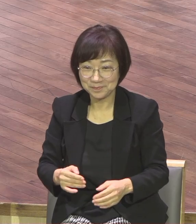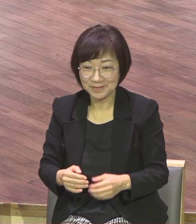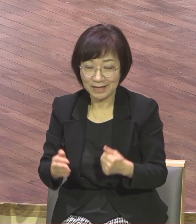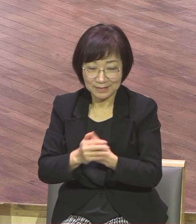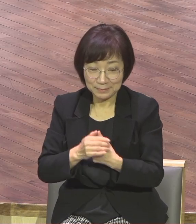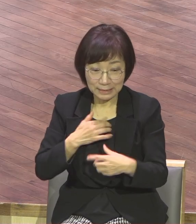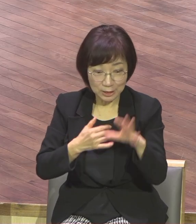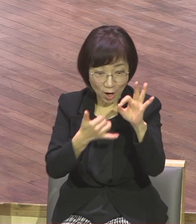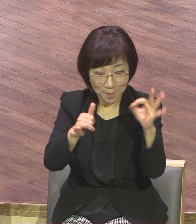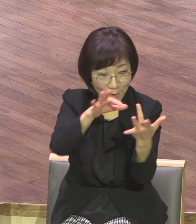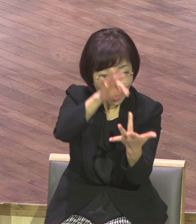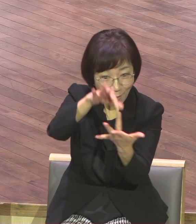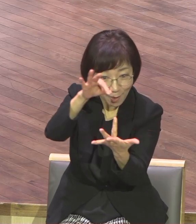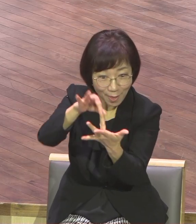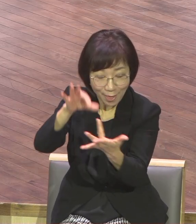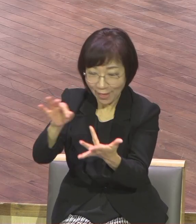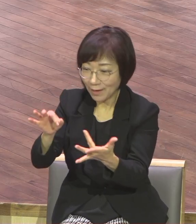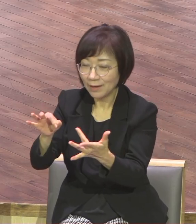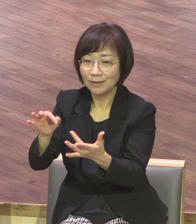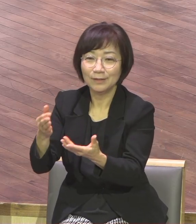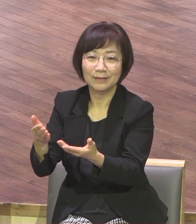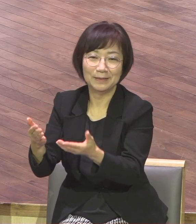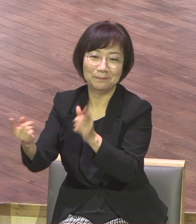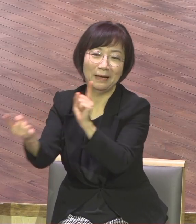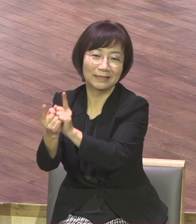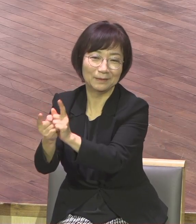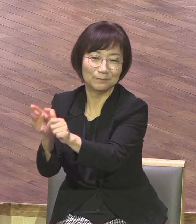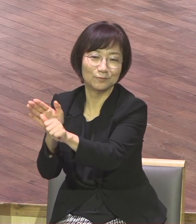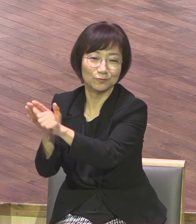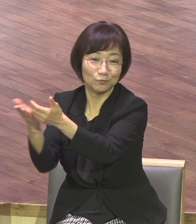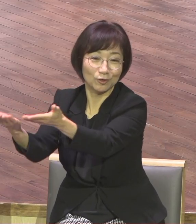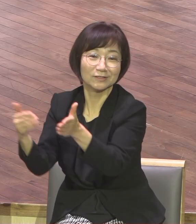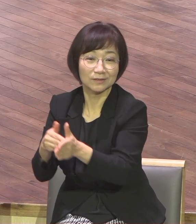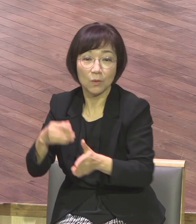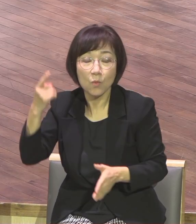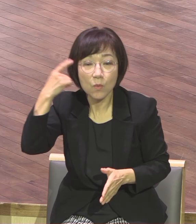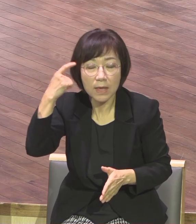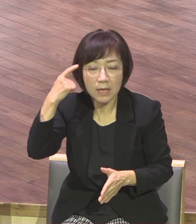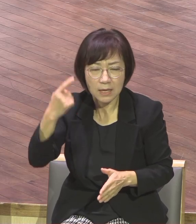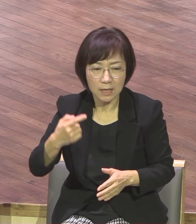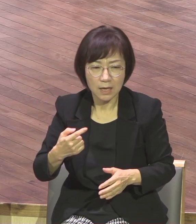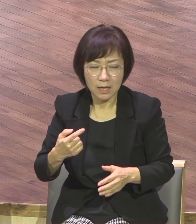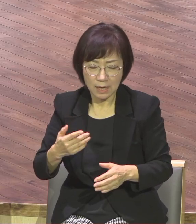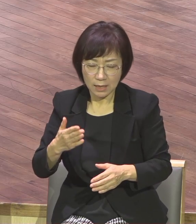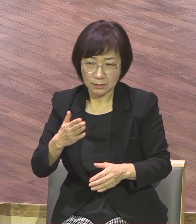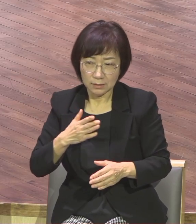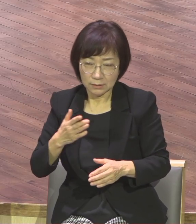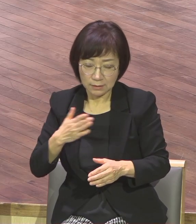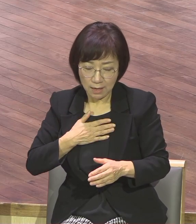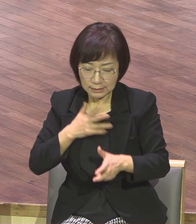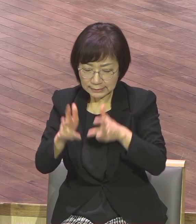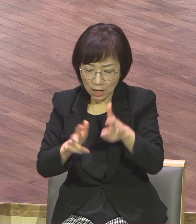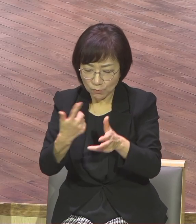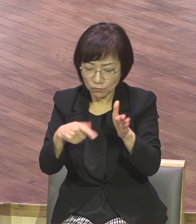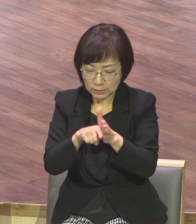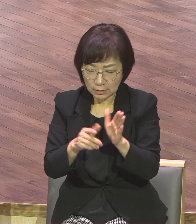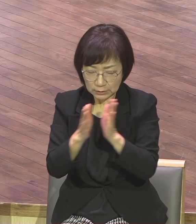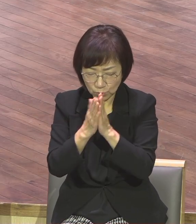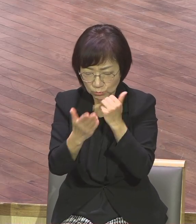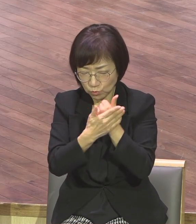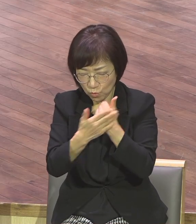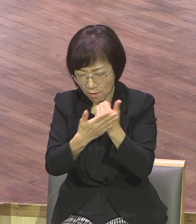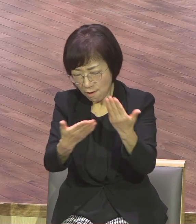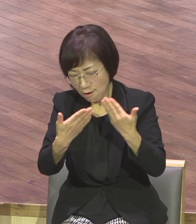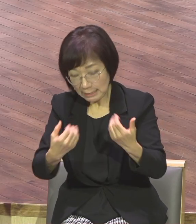10명을 뽑아줬다니까요. 그게 무슨 말입니까? 중보 기도의 능력을 안다는 얘기죠. 중보 기도의